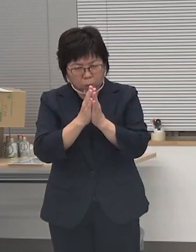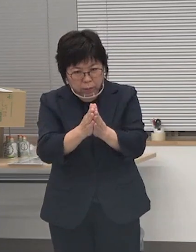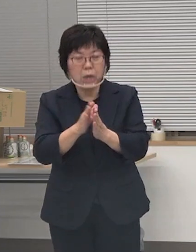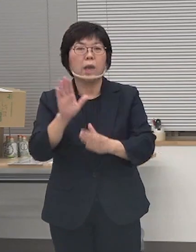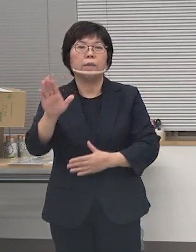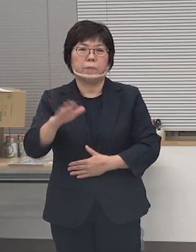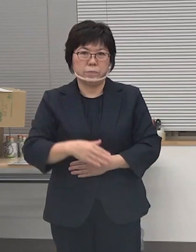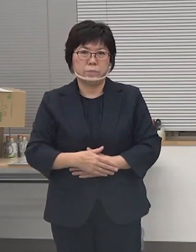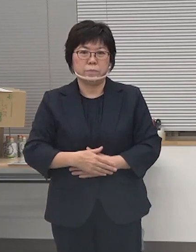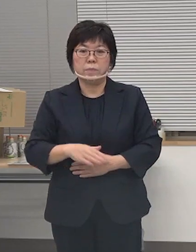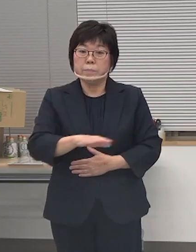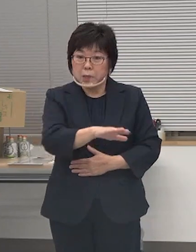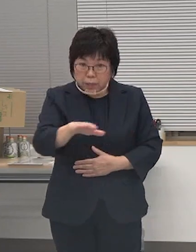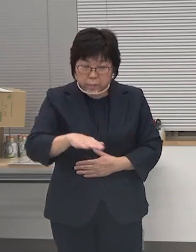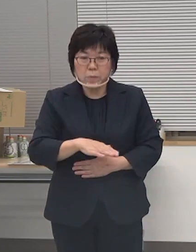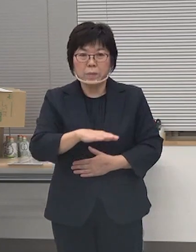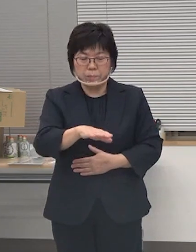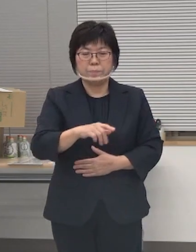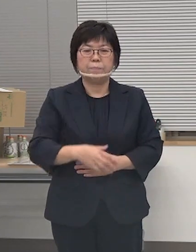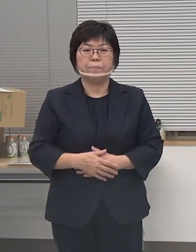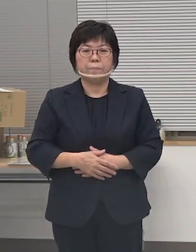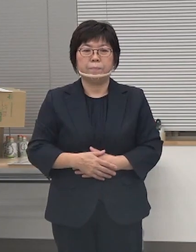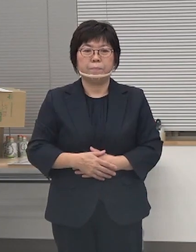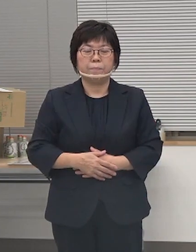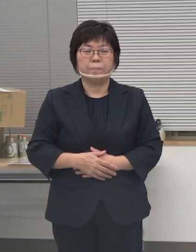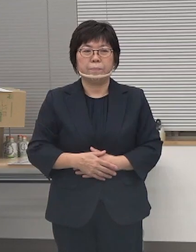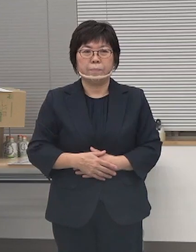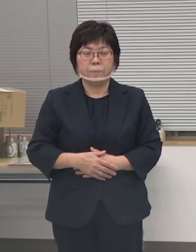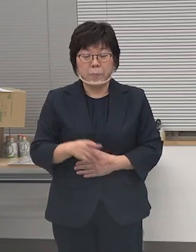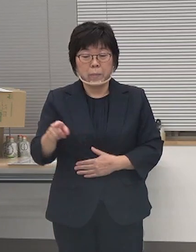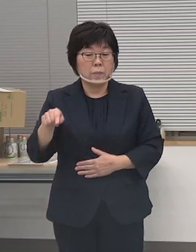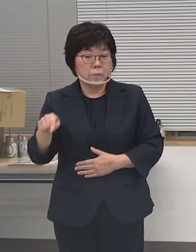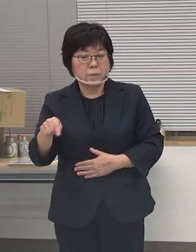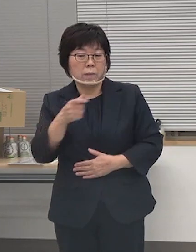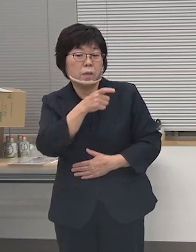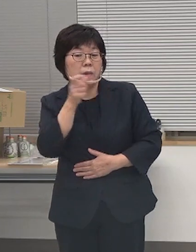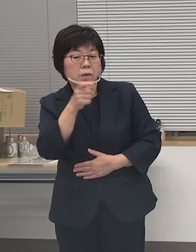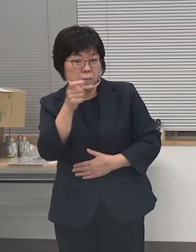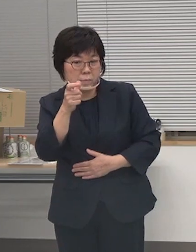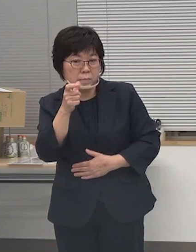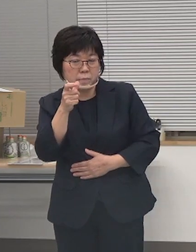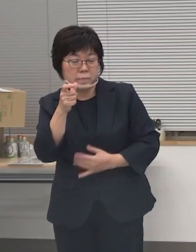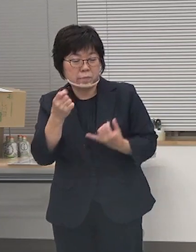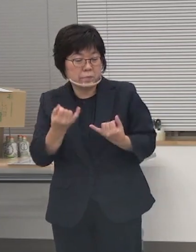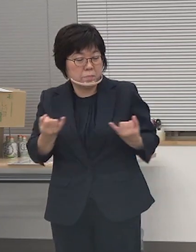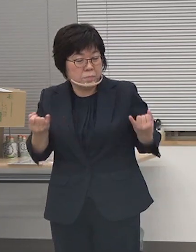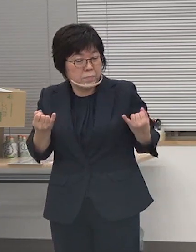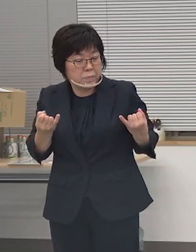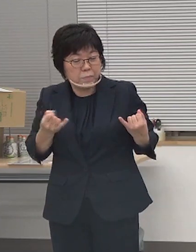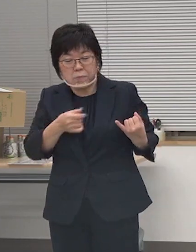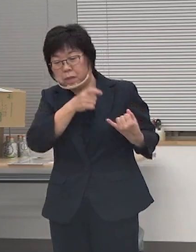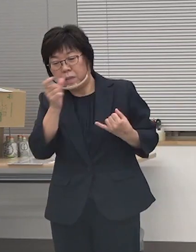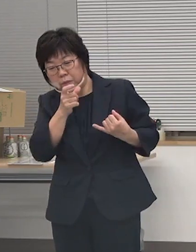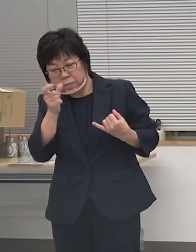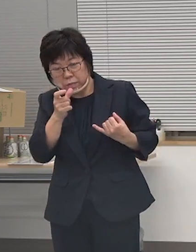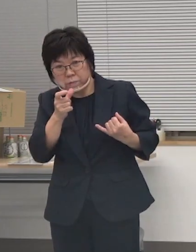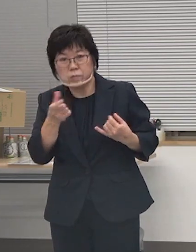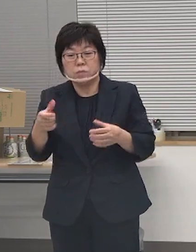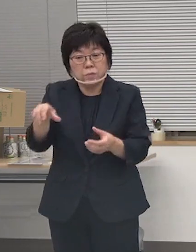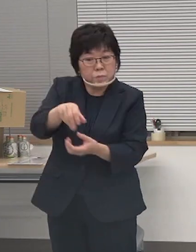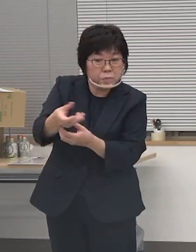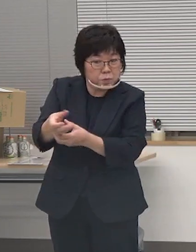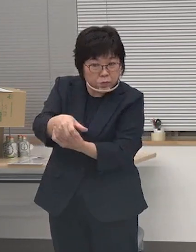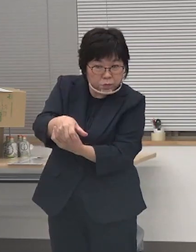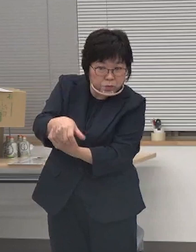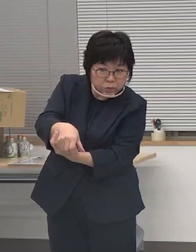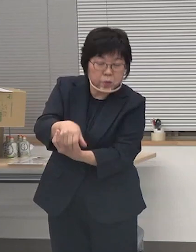ず県民の皆様に対してでございますが、キャバクラなど接待を伴う飲食店のうち、いわゆ